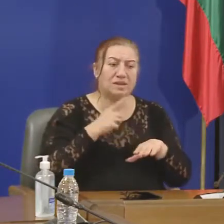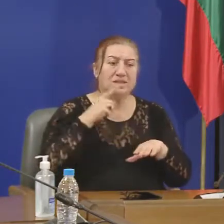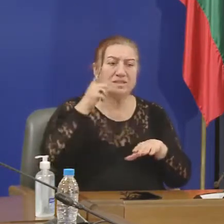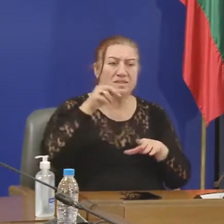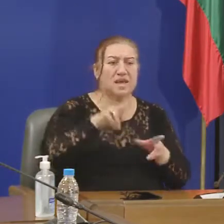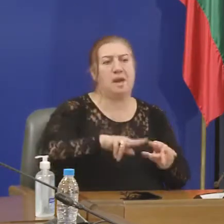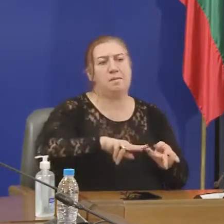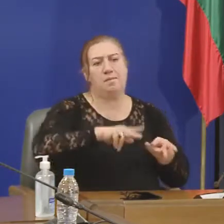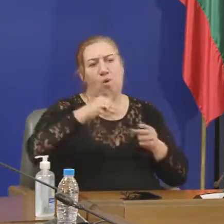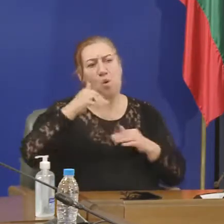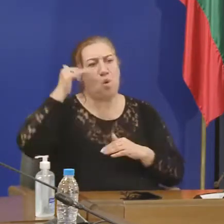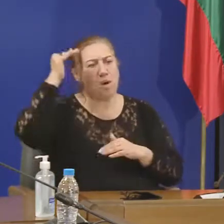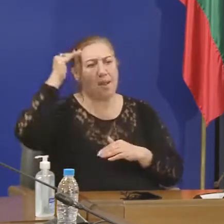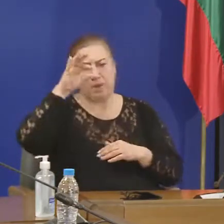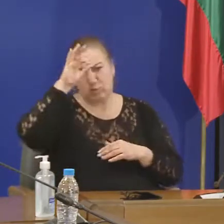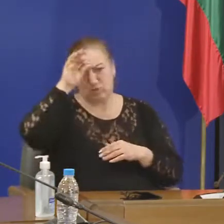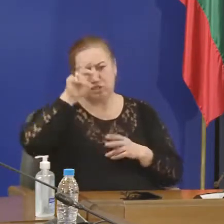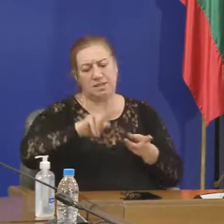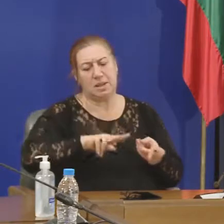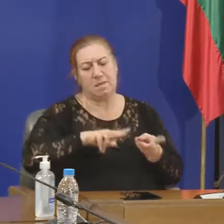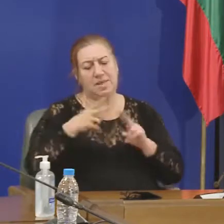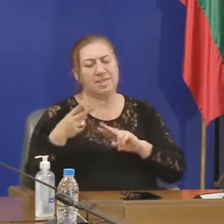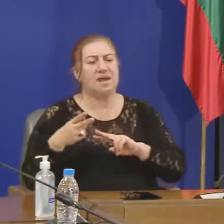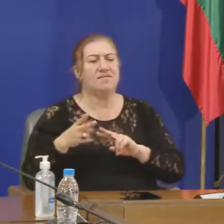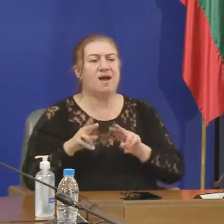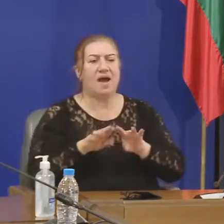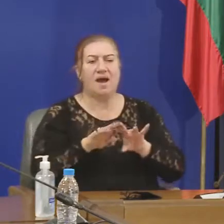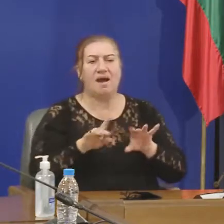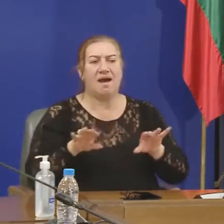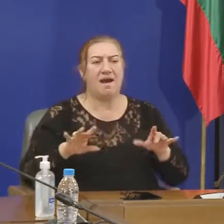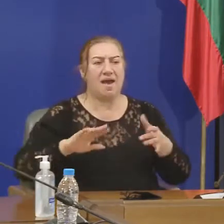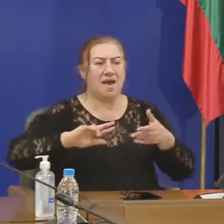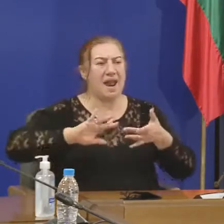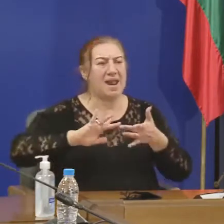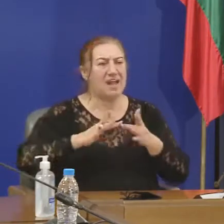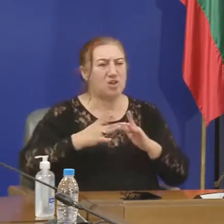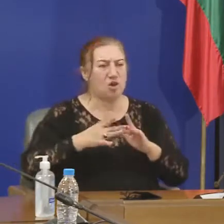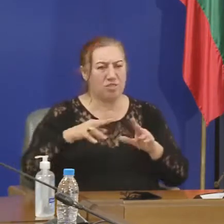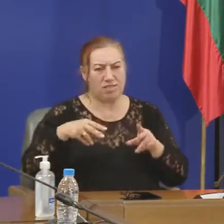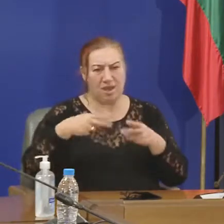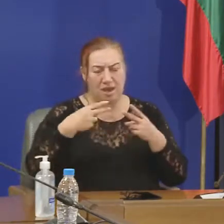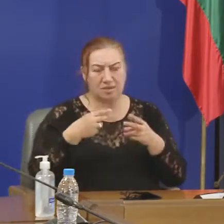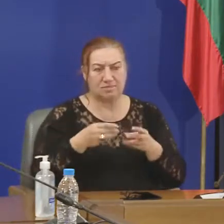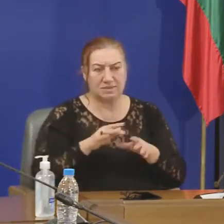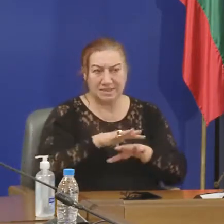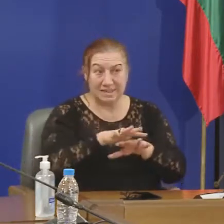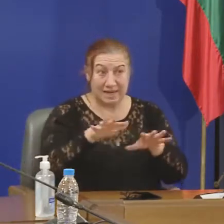в електронна среда. Смея да твърдя, че и училищата са